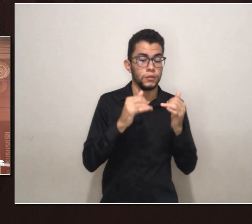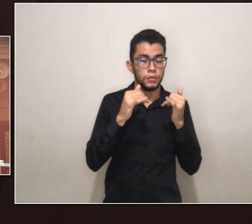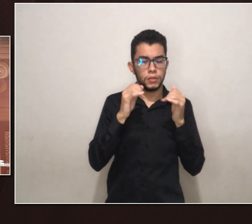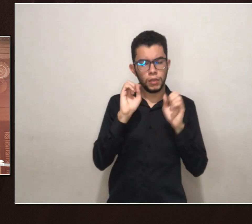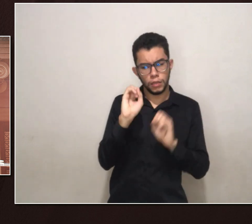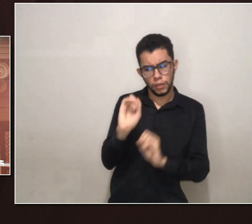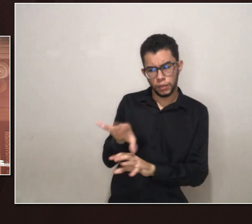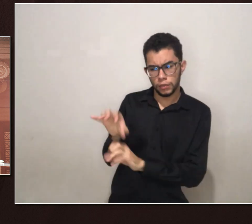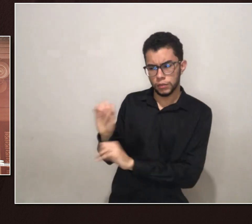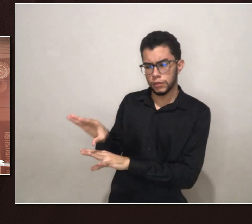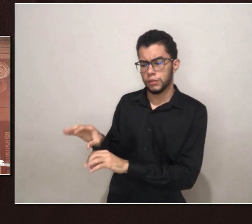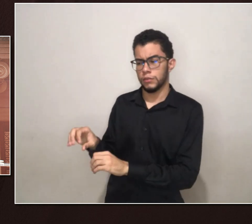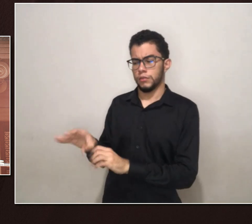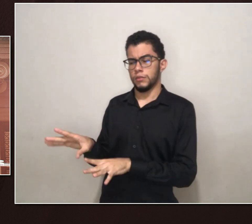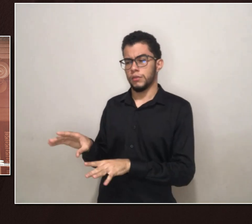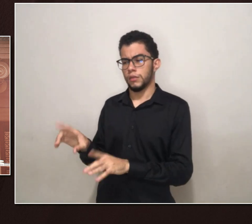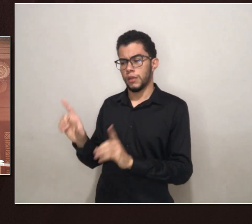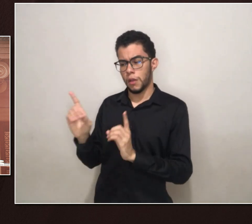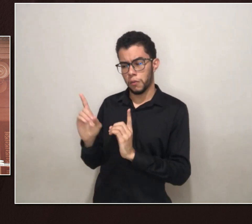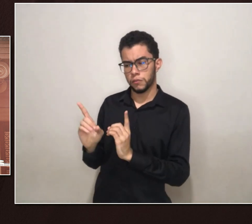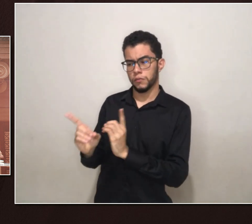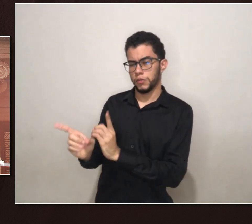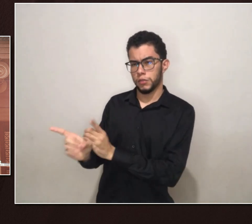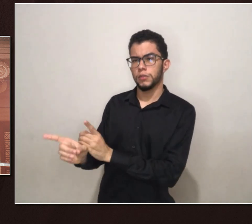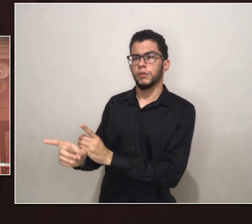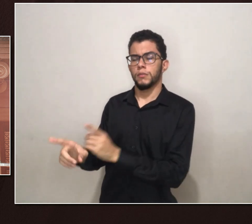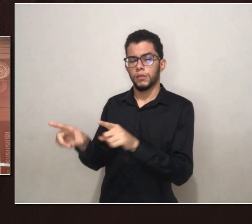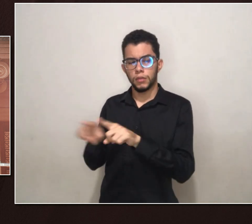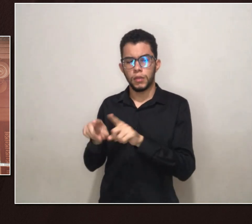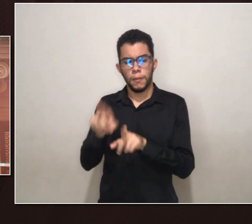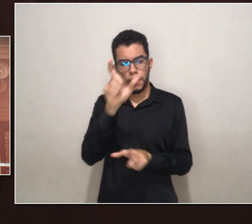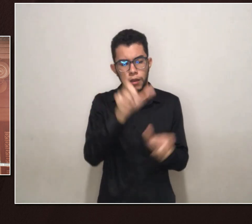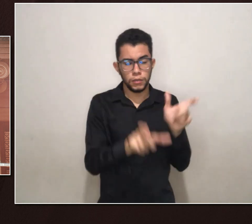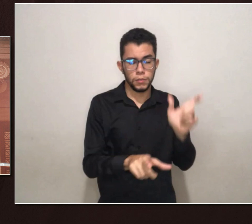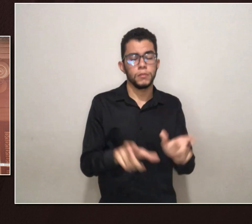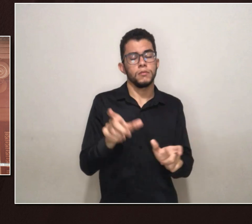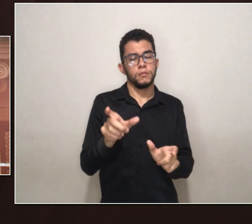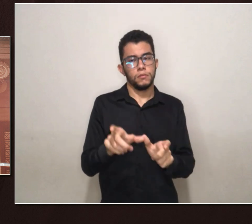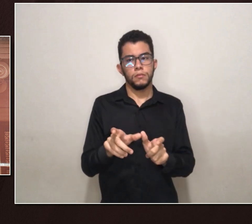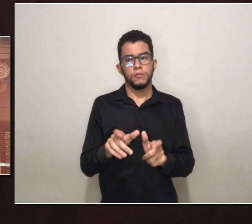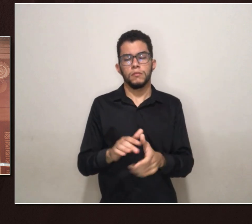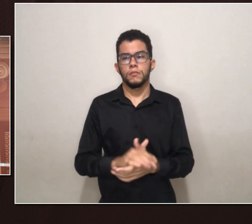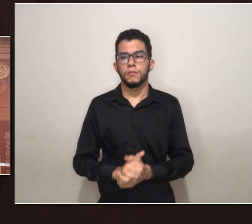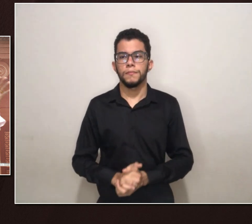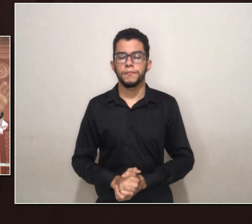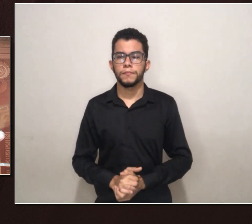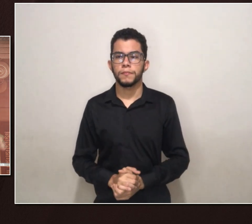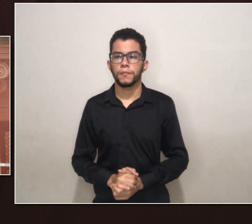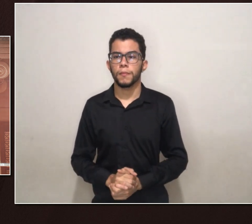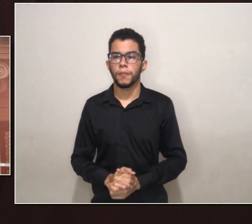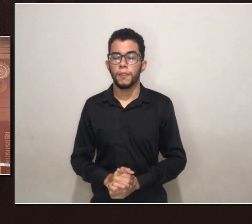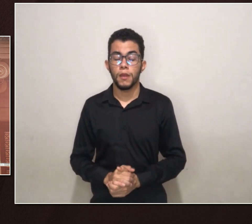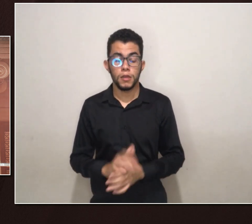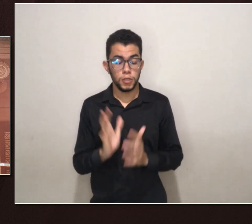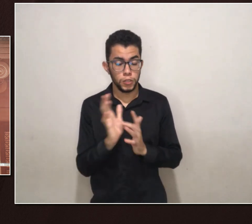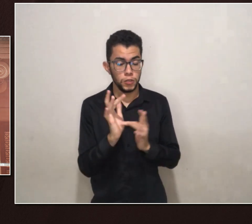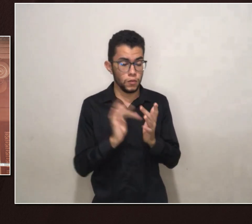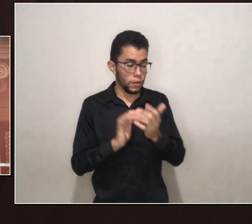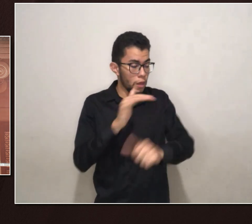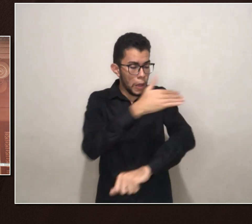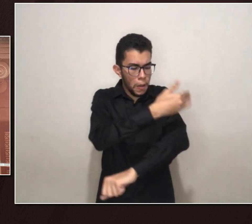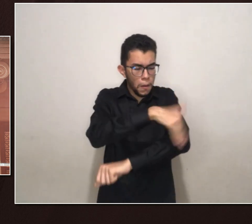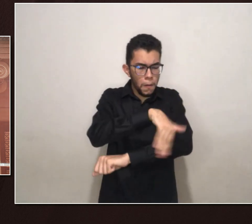discípulos. Mas logo em seguida, capítulo 9 de Mateus, Jesus então percorria todas as cidades e